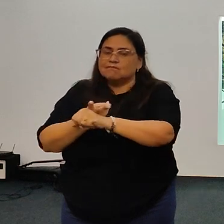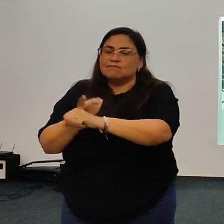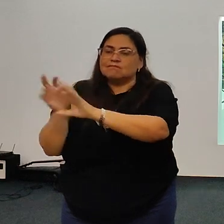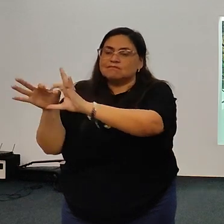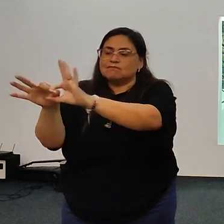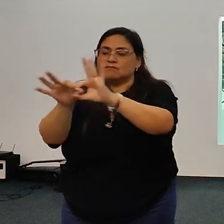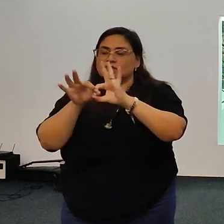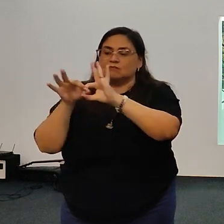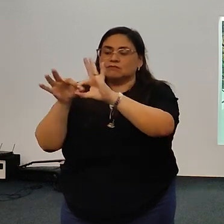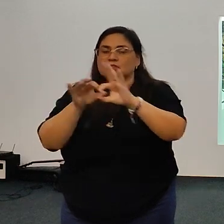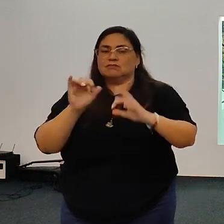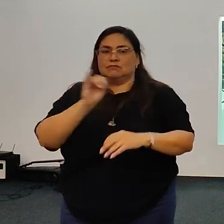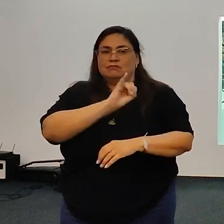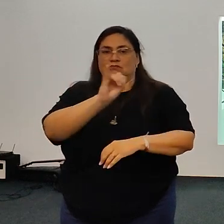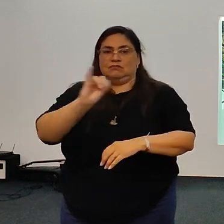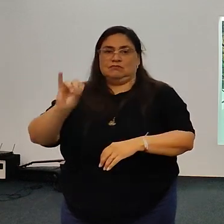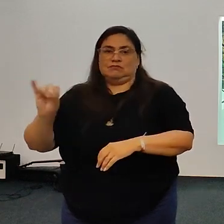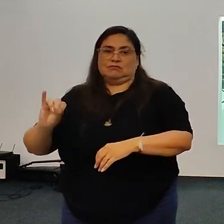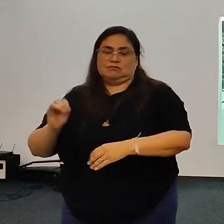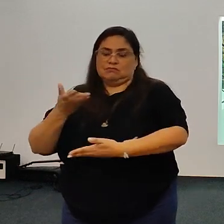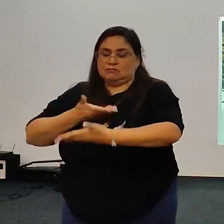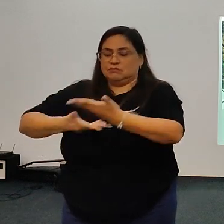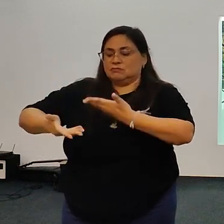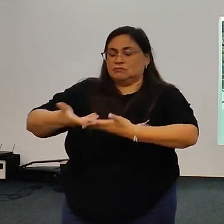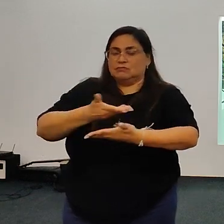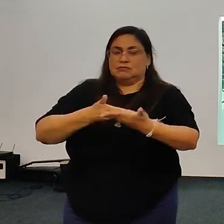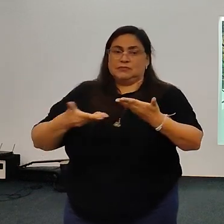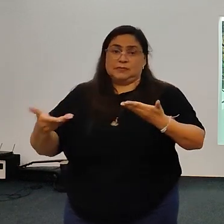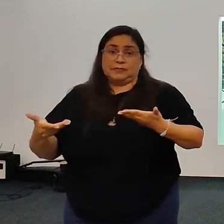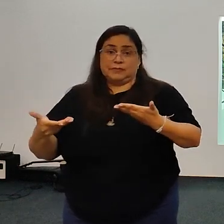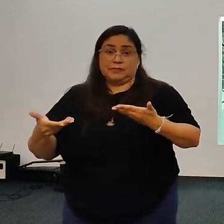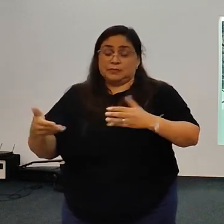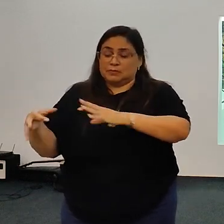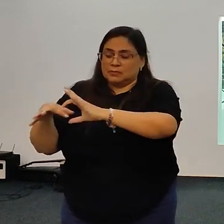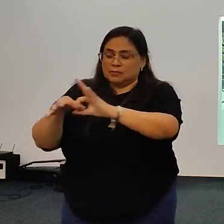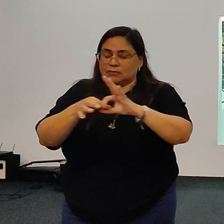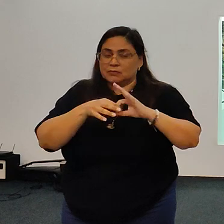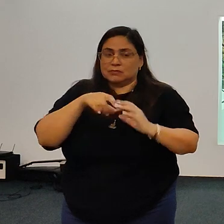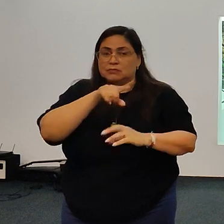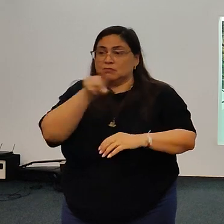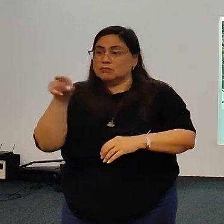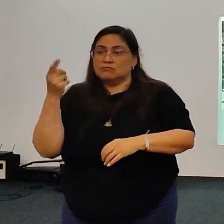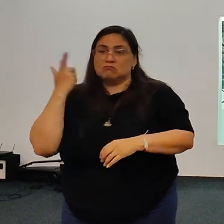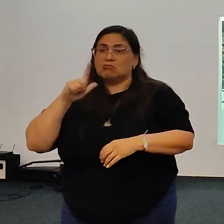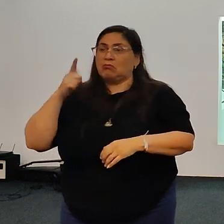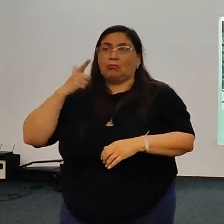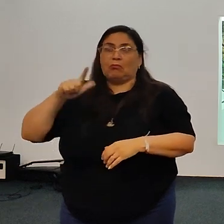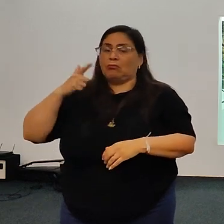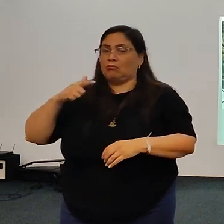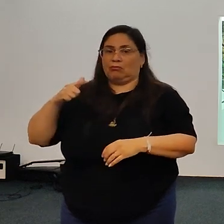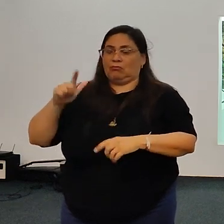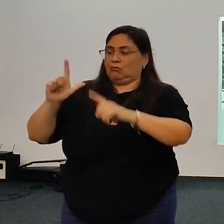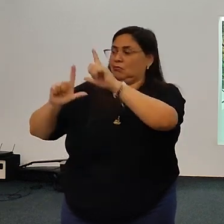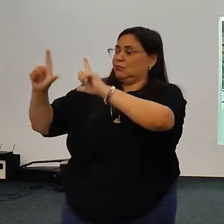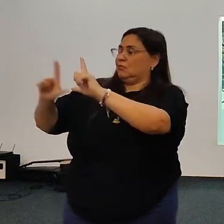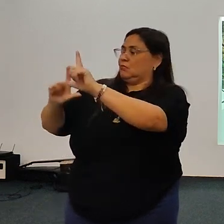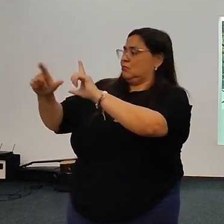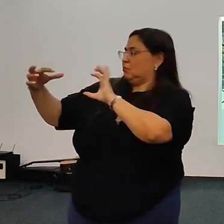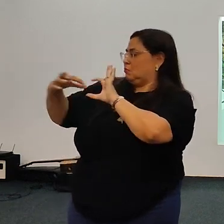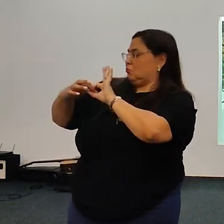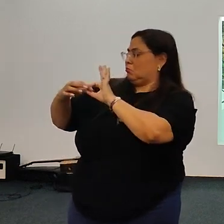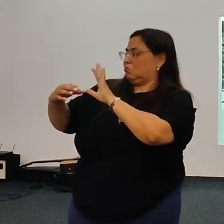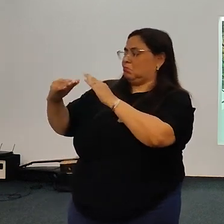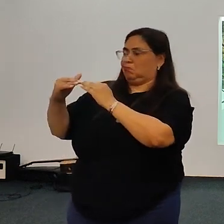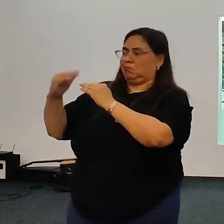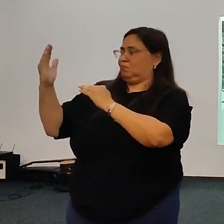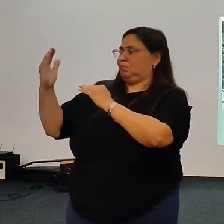a comunhão entre os irmãos. A comunhão que você não consegue pela TV, a comunhão que você